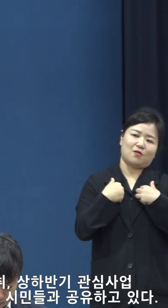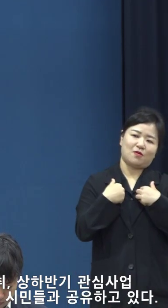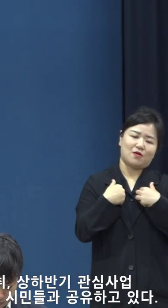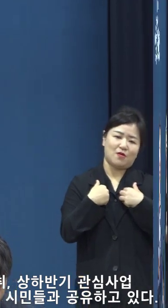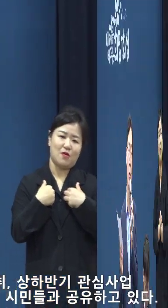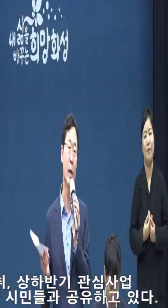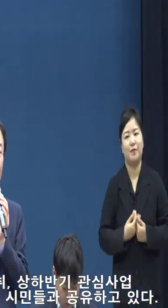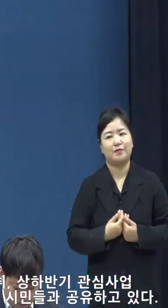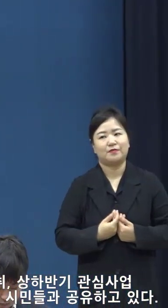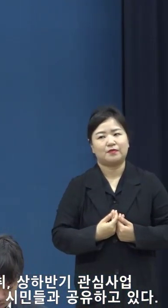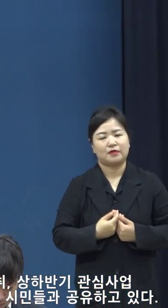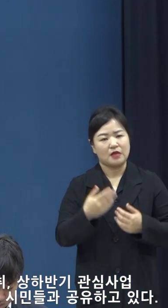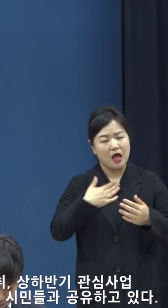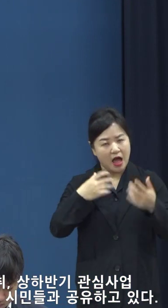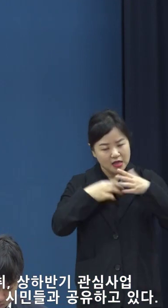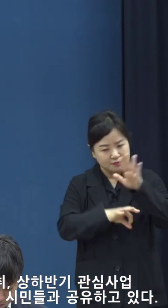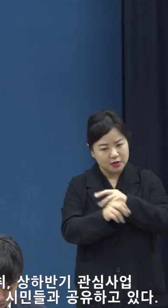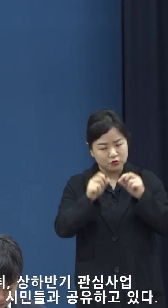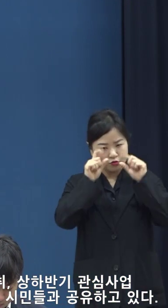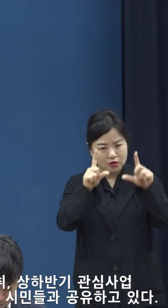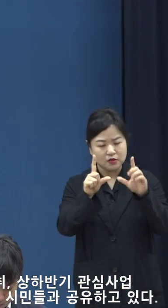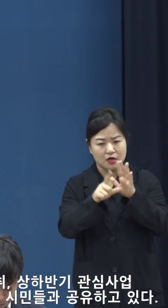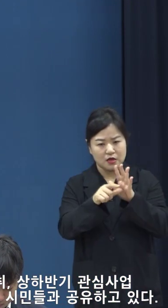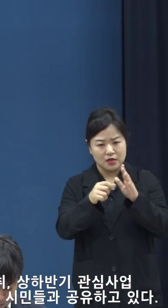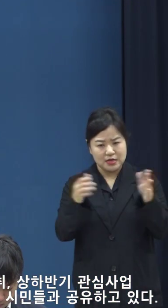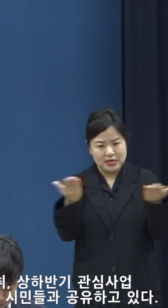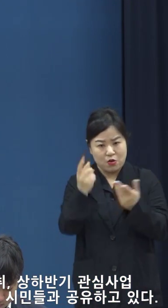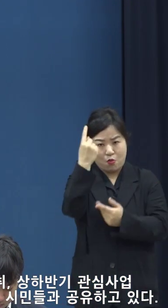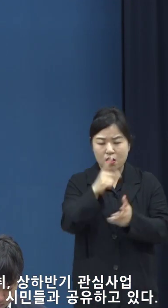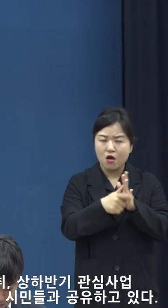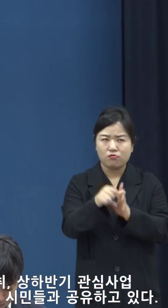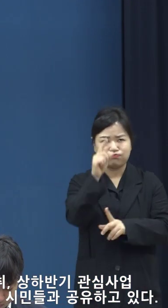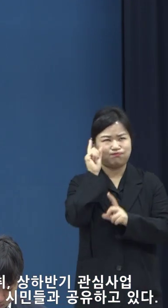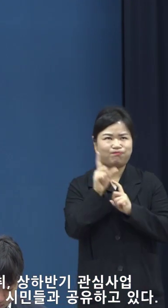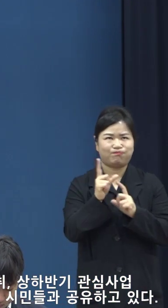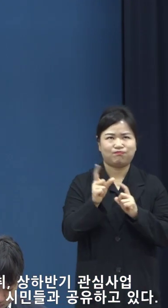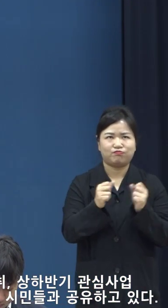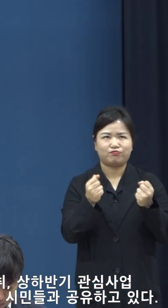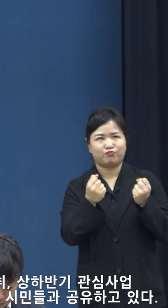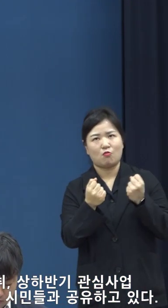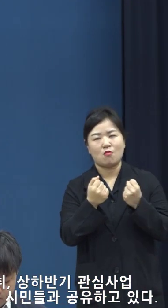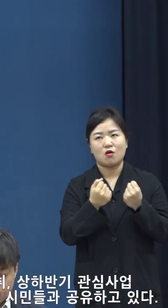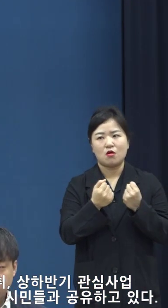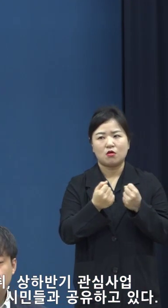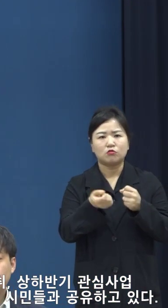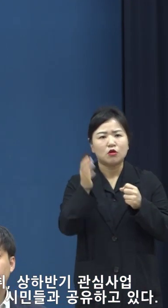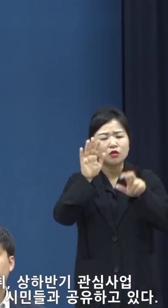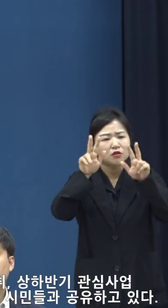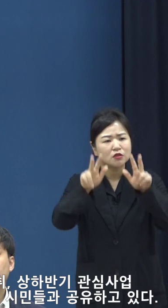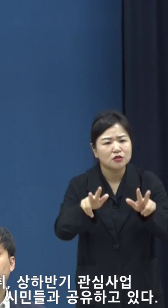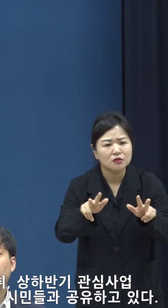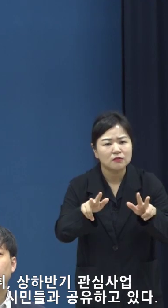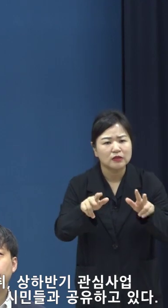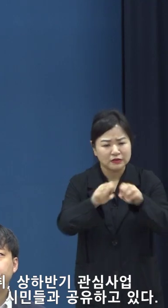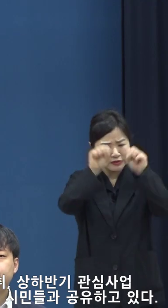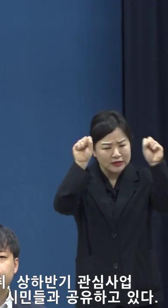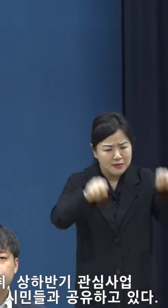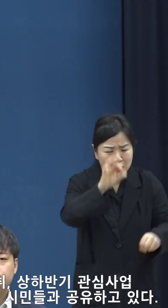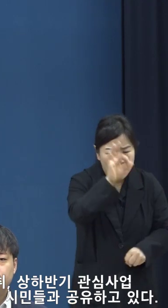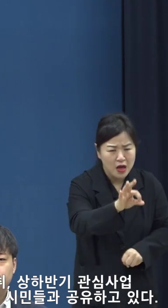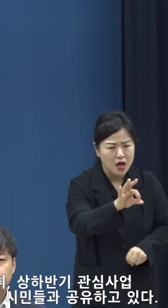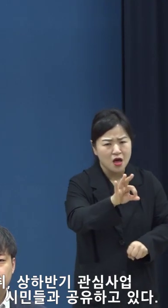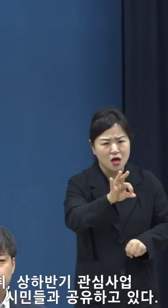300일이 아니었나. 저는 매일 아침에 출근하면서 차 안에서 고민을 하고 있어요. 그런데 지금 같은 그 시스템